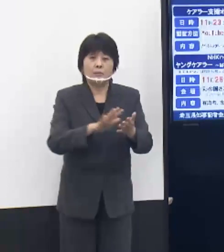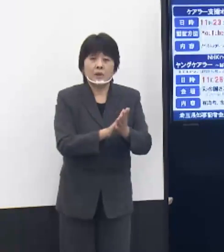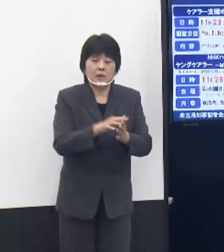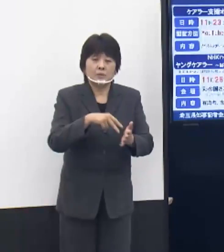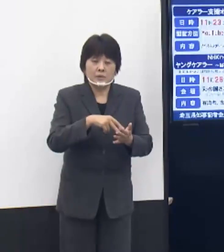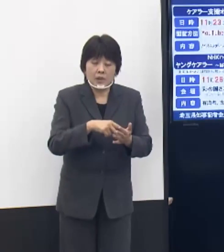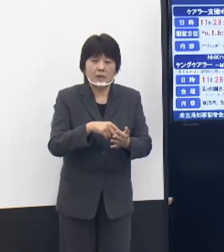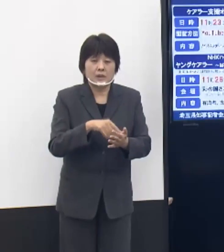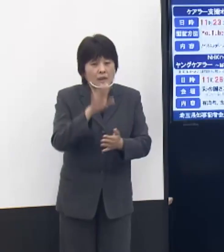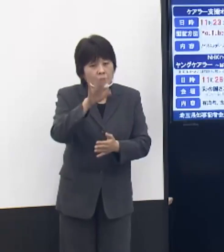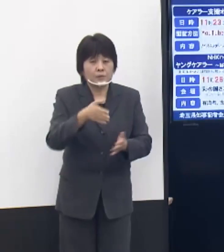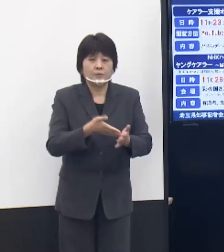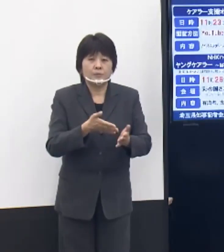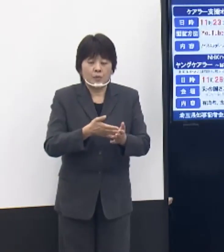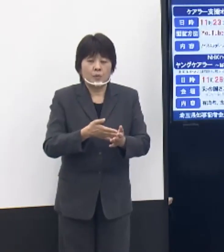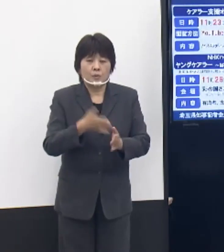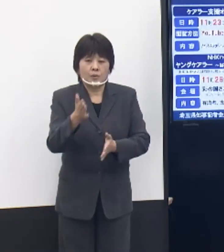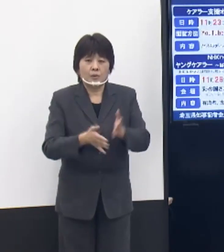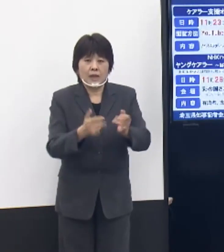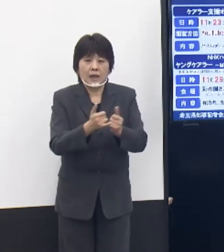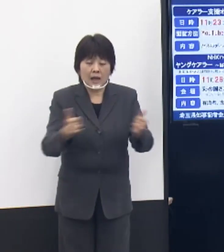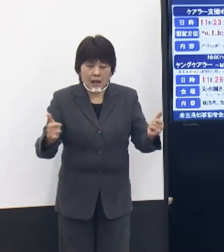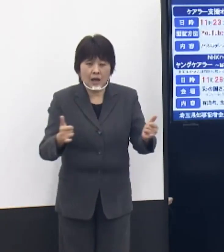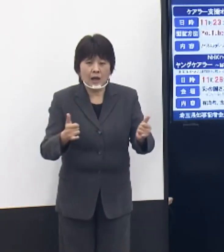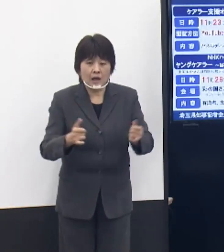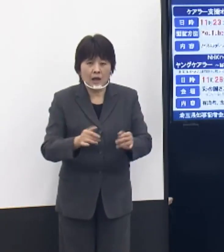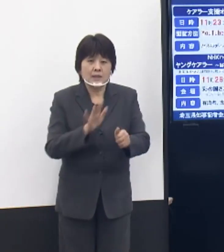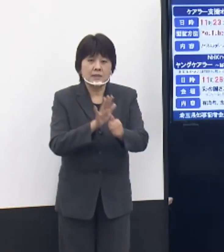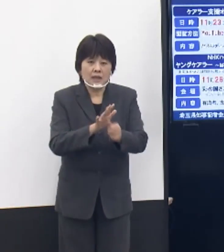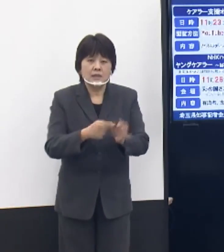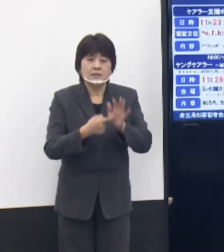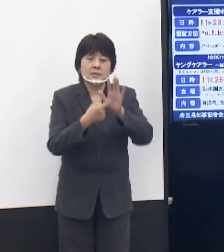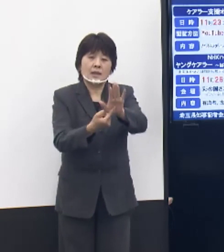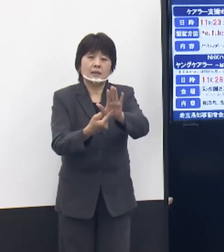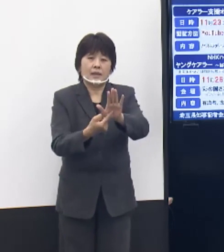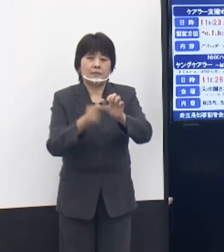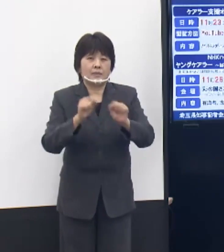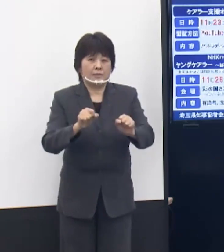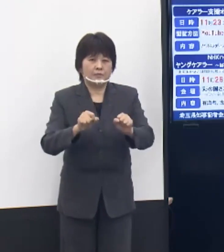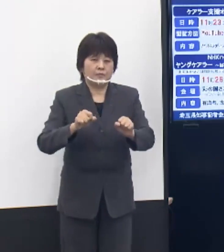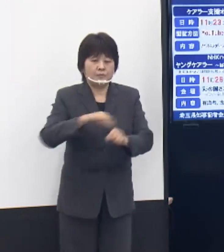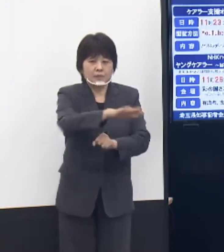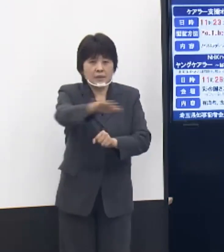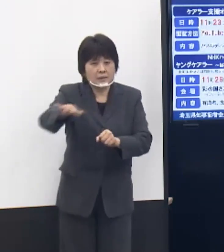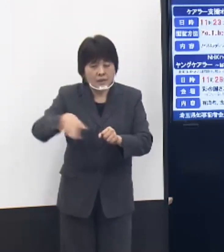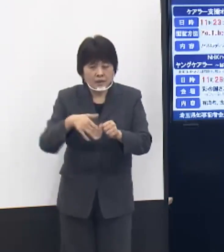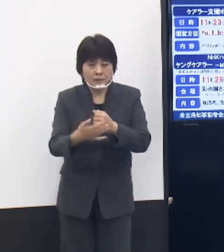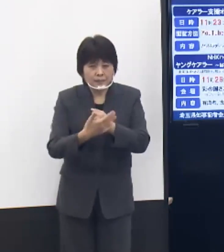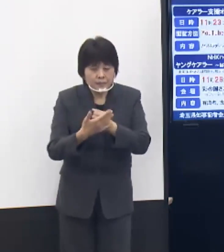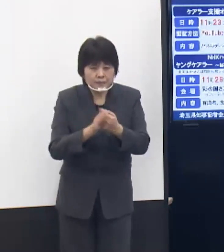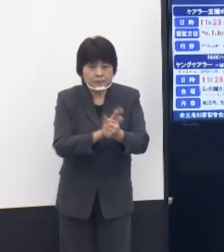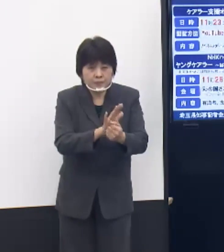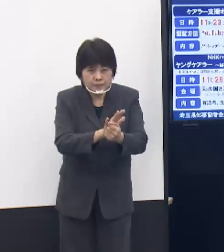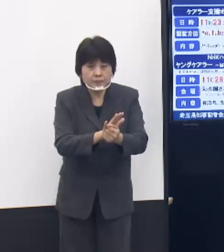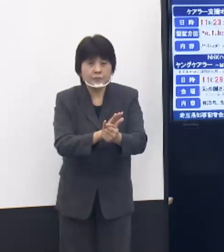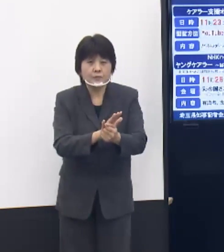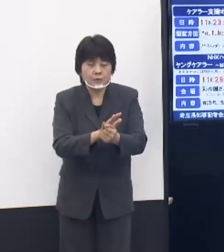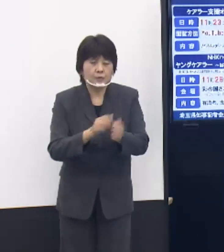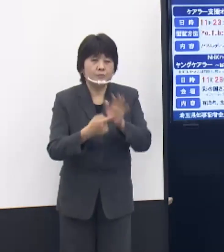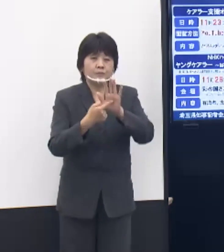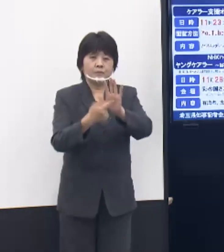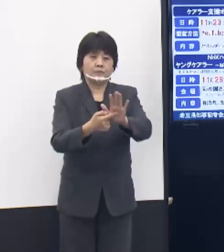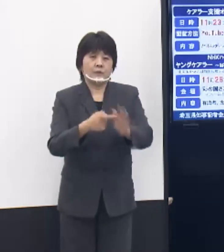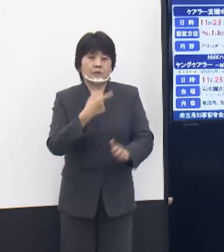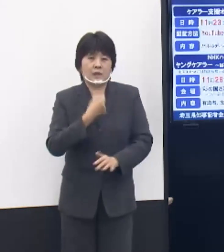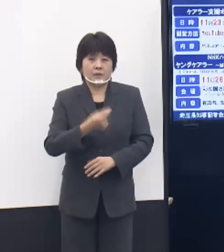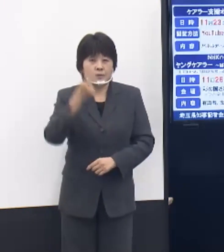ほど申し上げますが、ケアラー支援宣言を行い、みんなで支え合うことの大切さを訴えていきたいと考